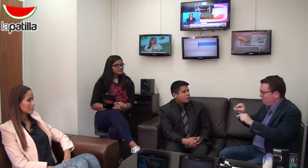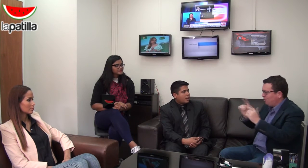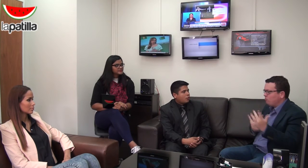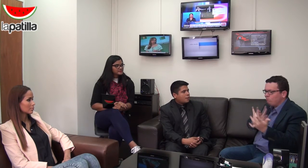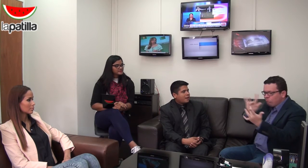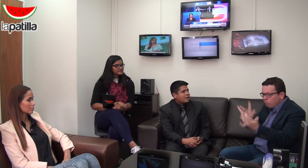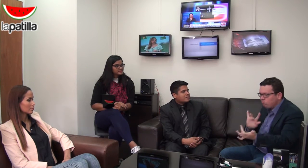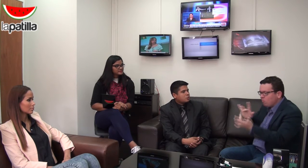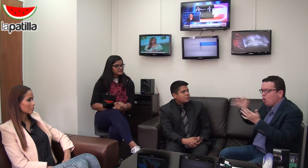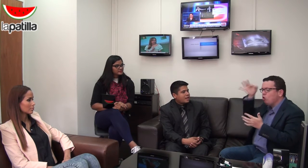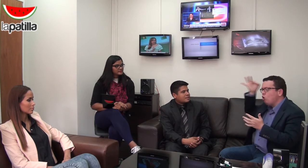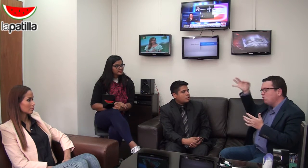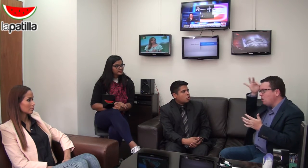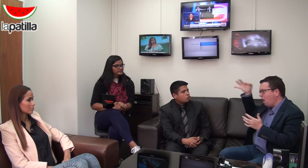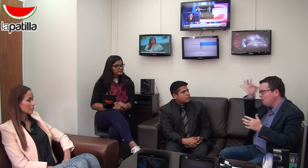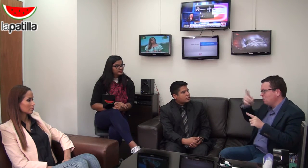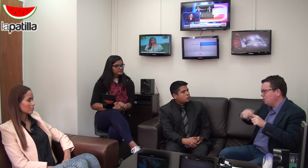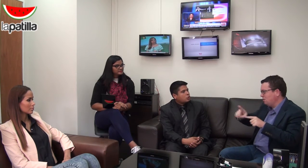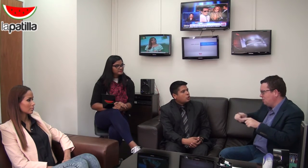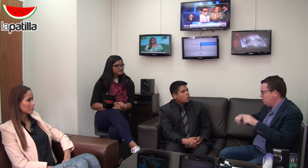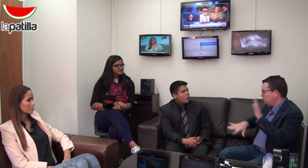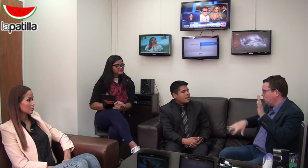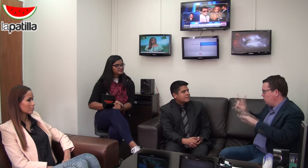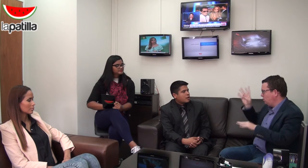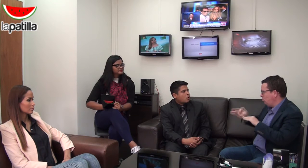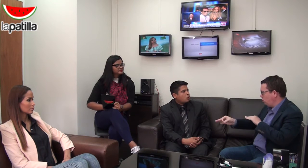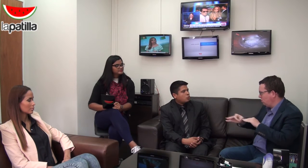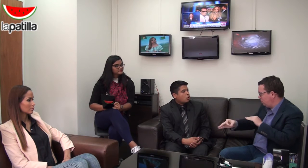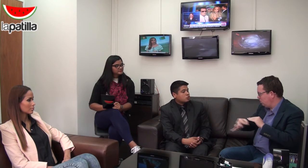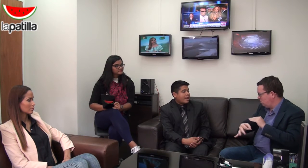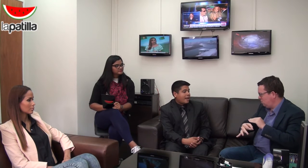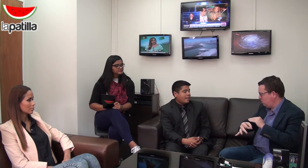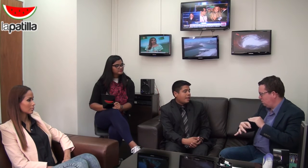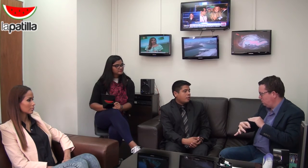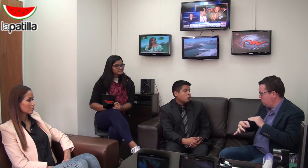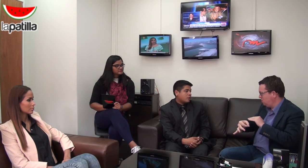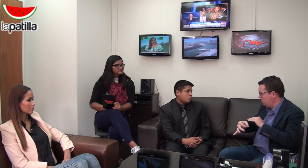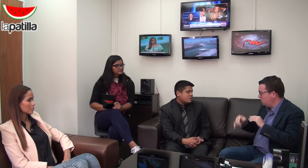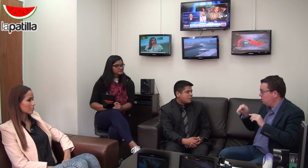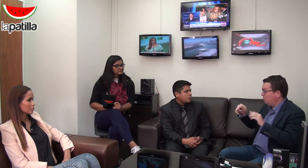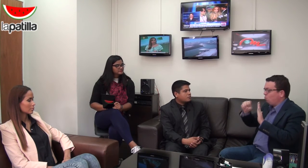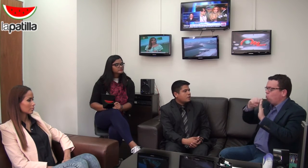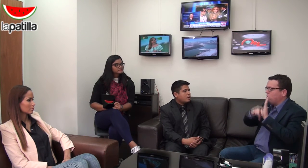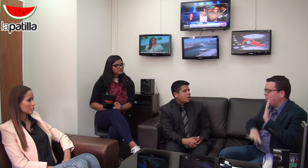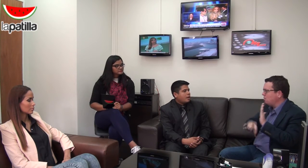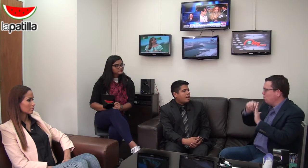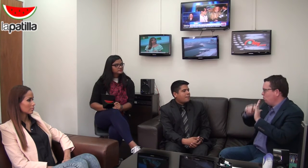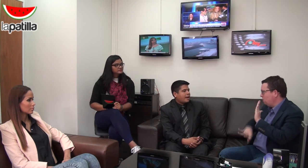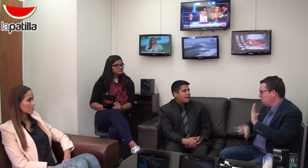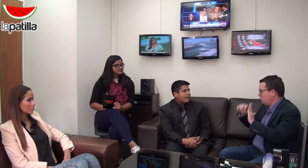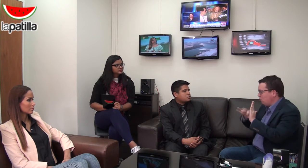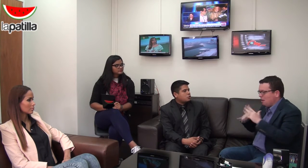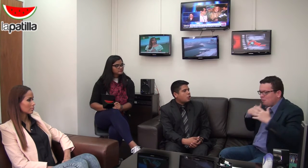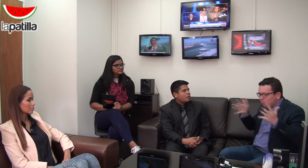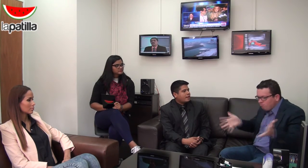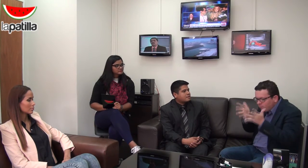estado de una manera simultánea haciendo contacto o alianza con concejales de 12 municipios para la creación de ordenanzas